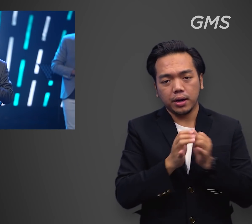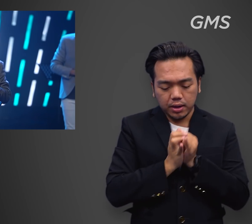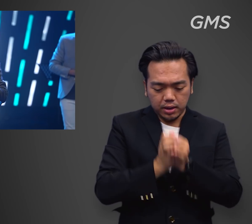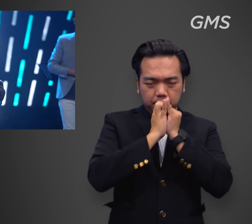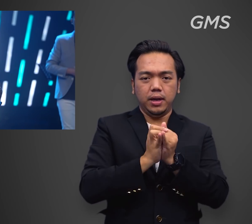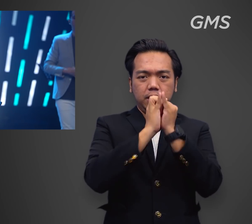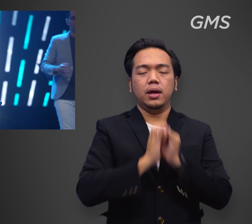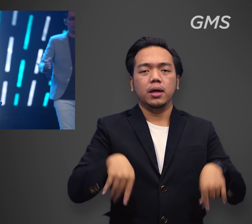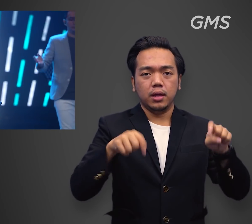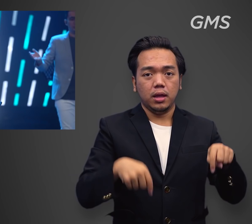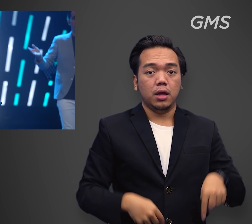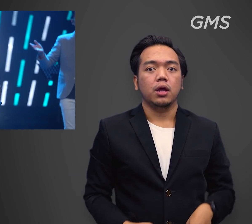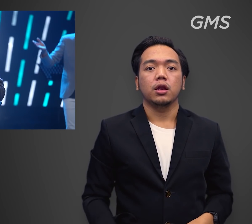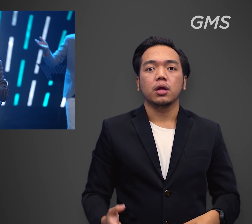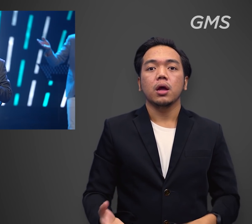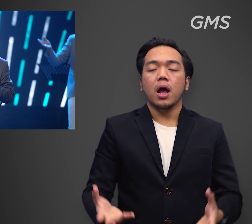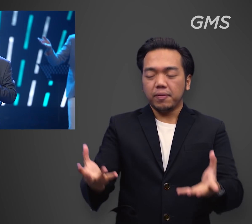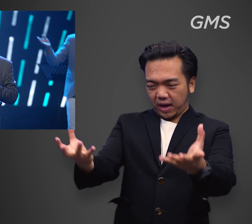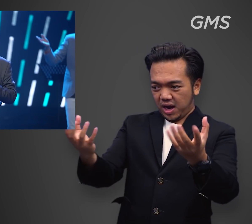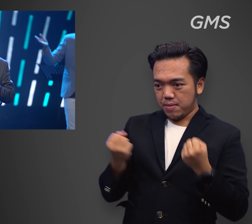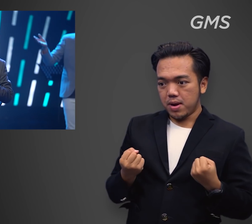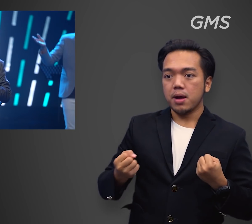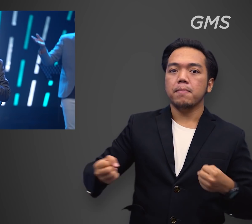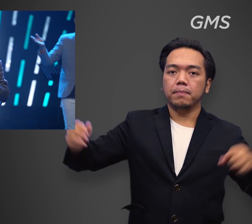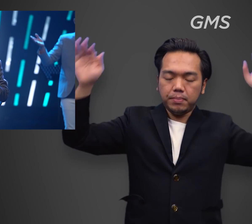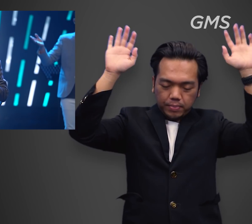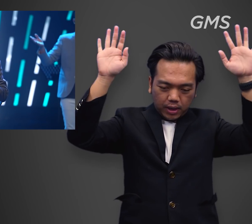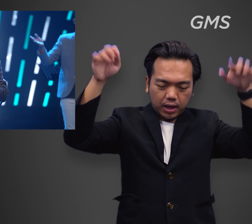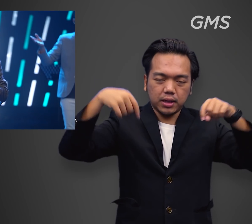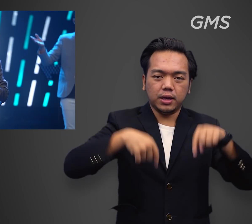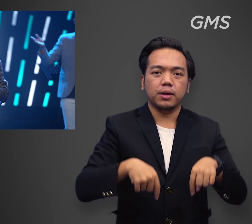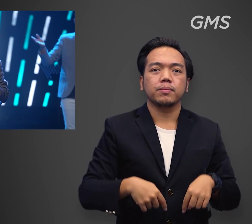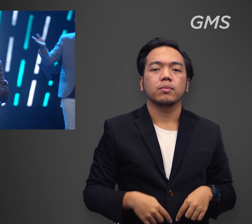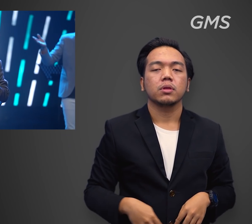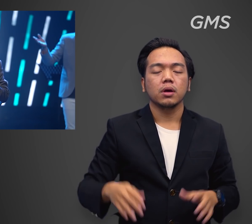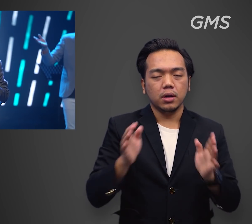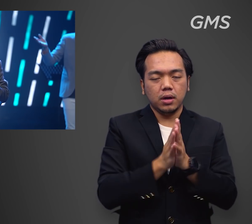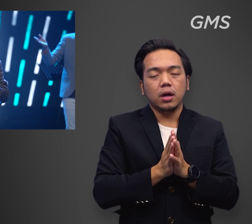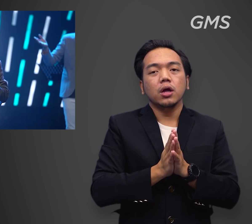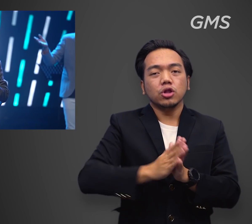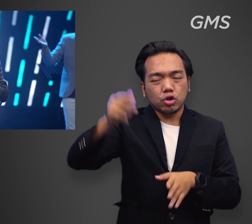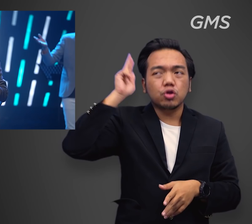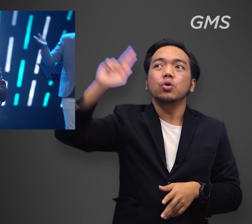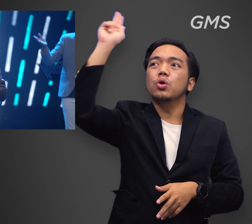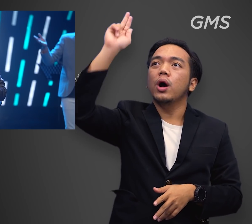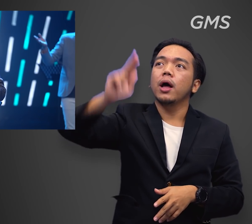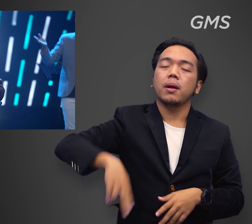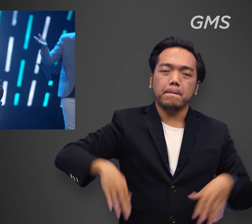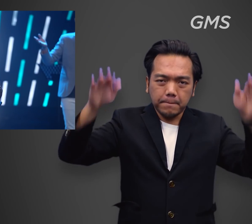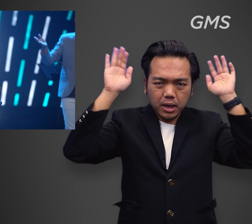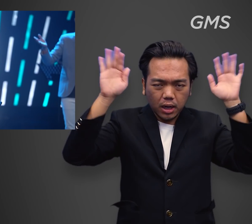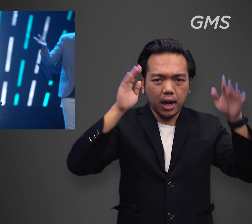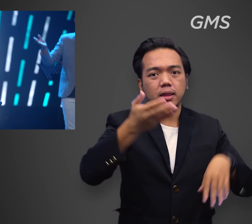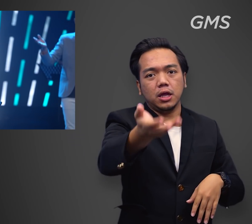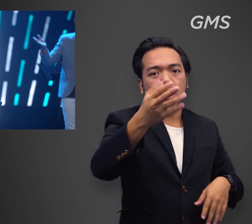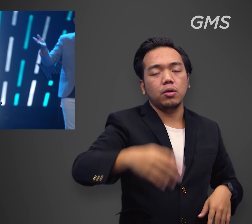angkat tanganmu dan terimalah berkat ini. Bahwa Tuhan memberkati dan melindungi engkau.